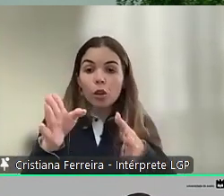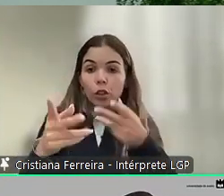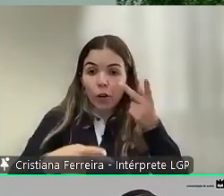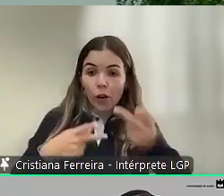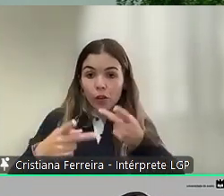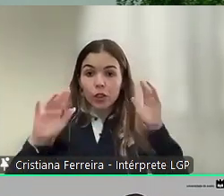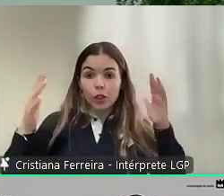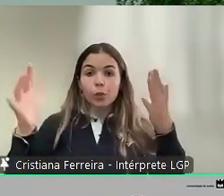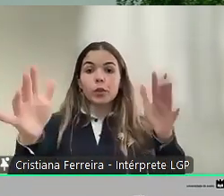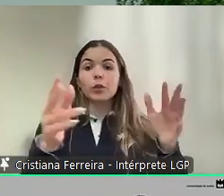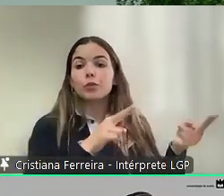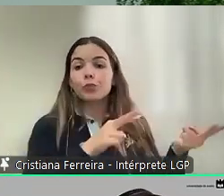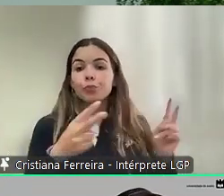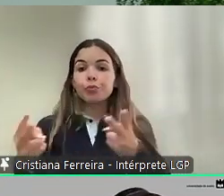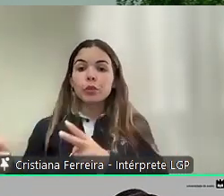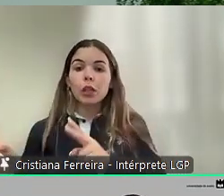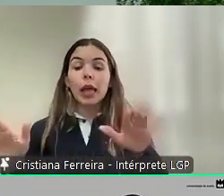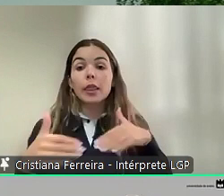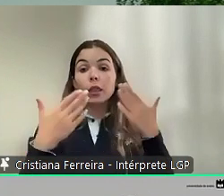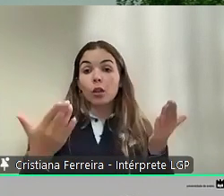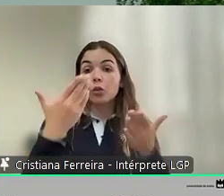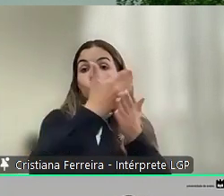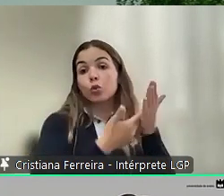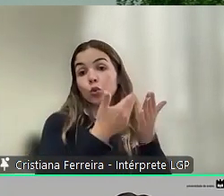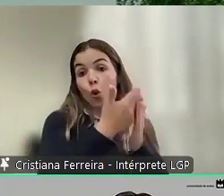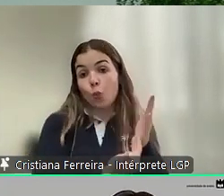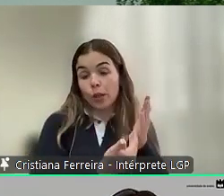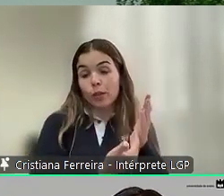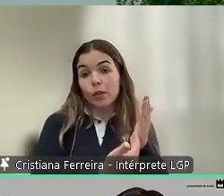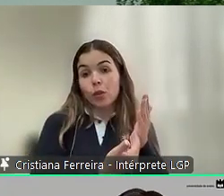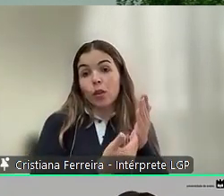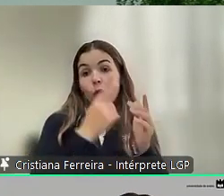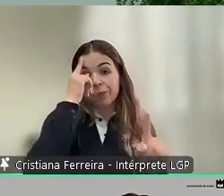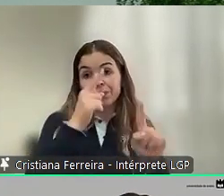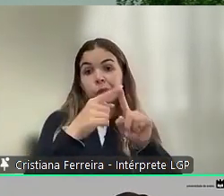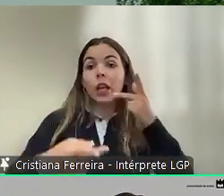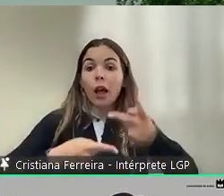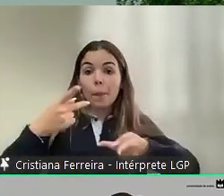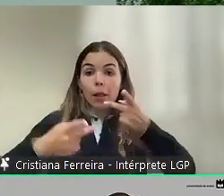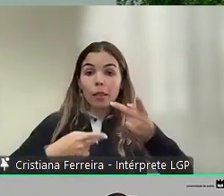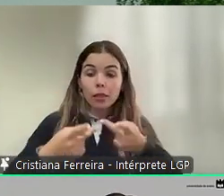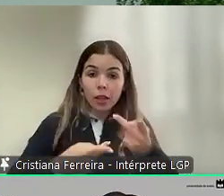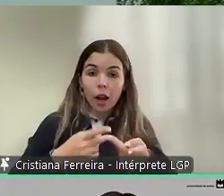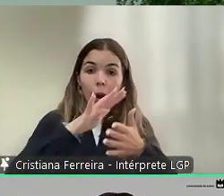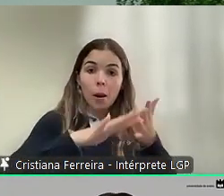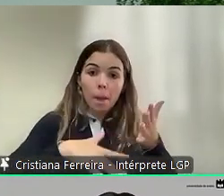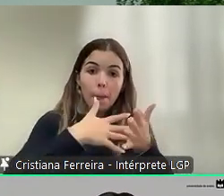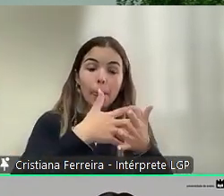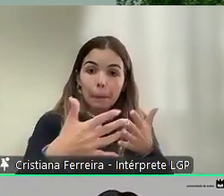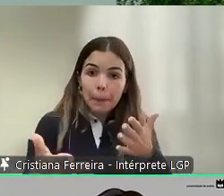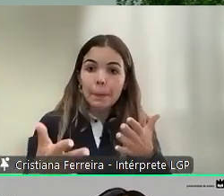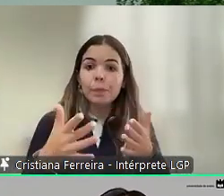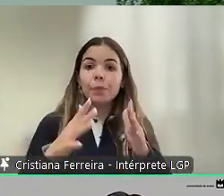ambiental estratégica, ou seja, sobre o documento que pretende avaliar os efeitos daquele plano sobre o ambiente,